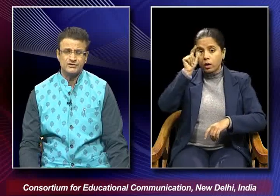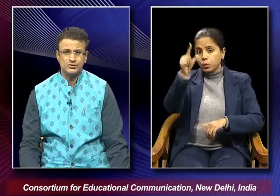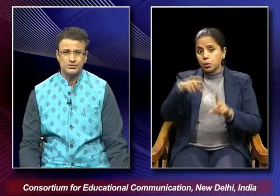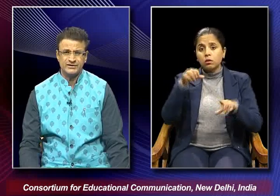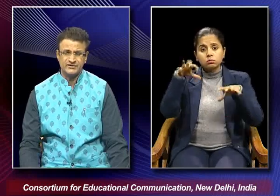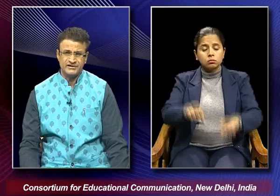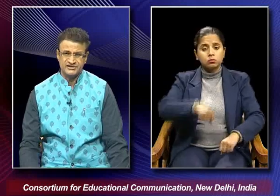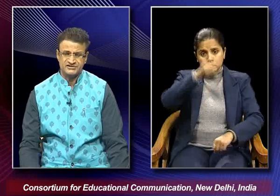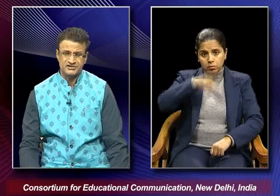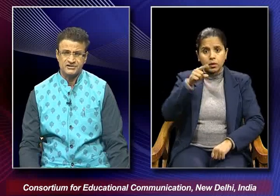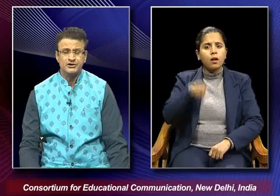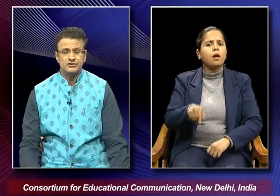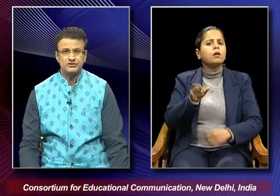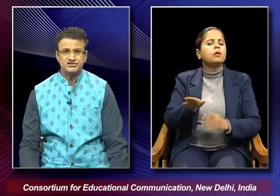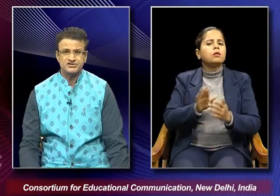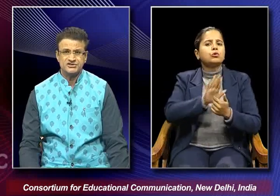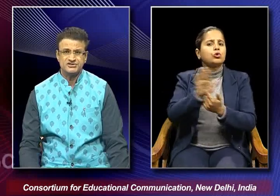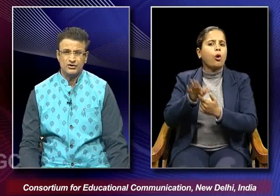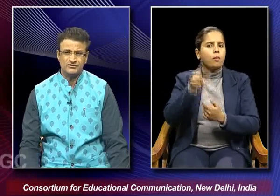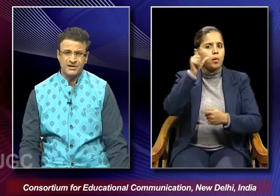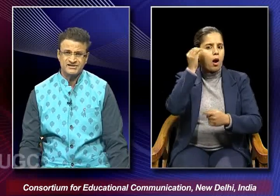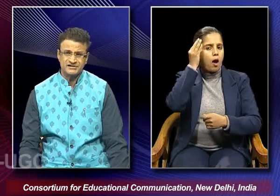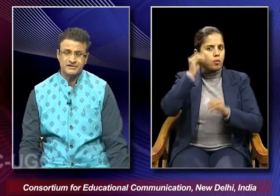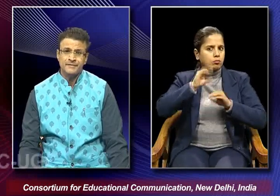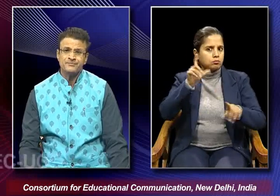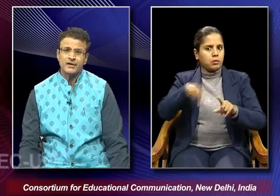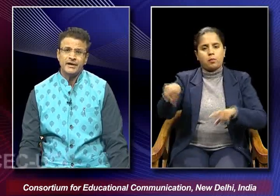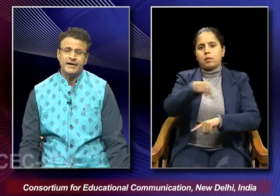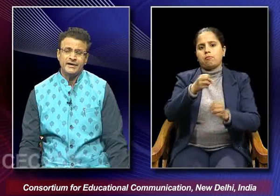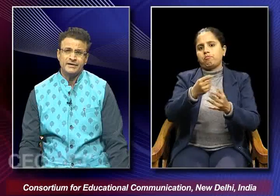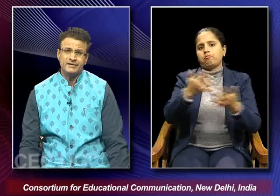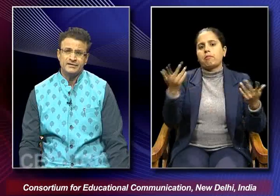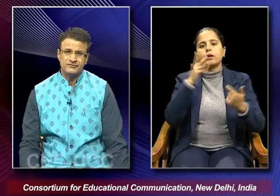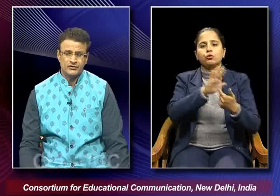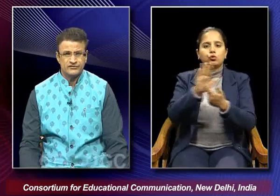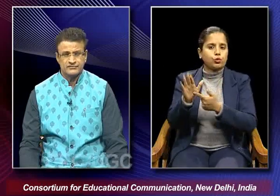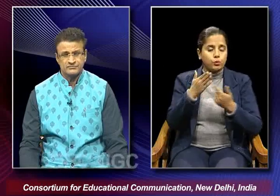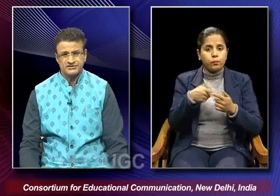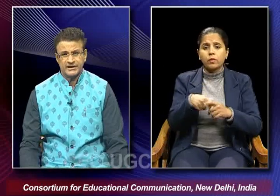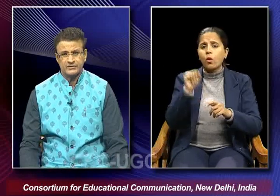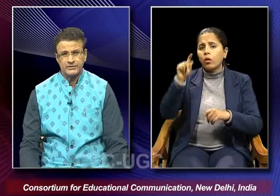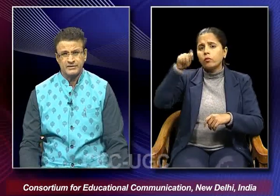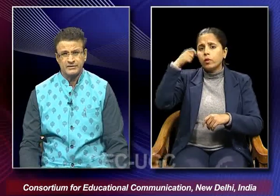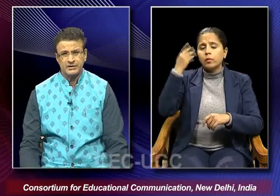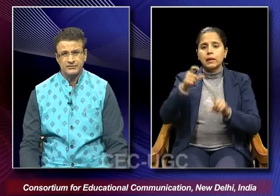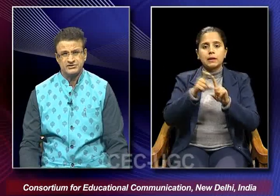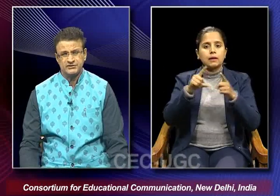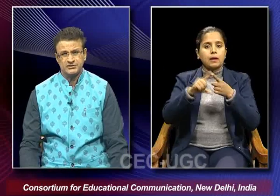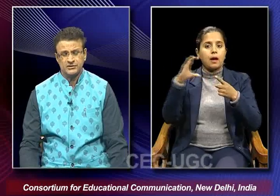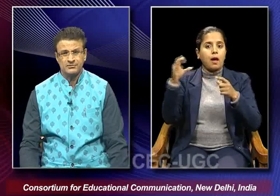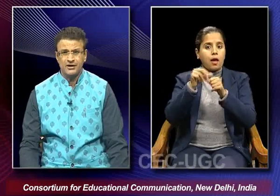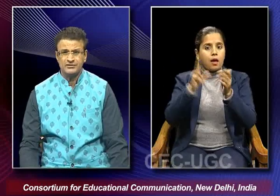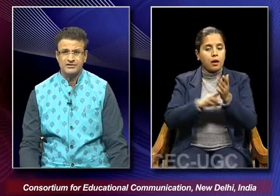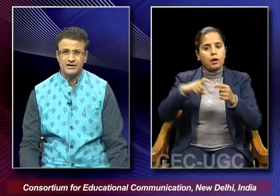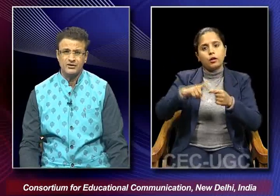trying to in a way raise the consciousness of the masses and one of his films Deccan Queen which we